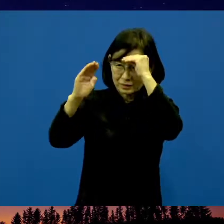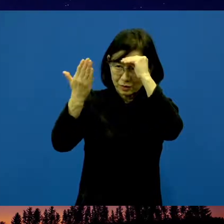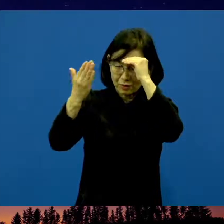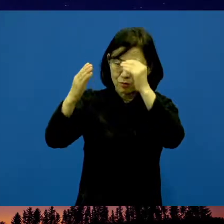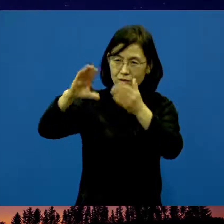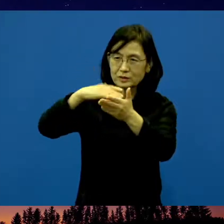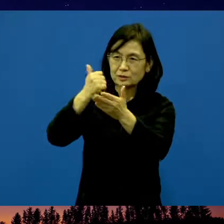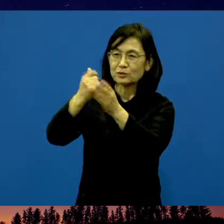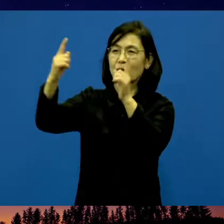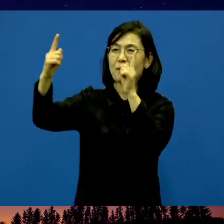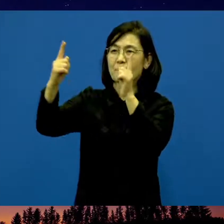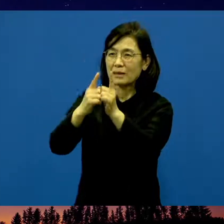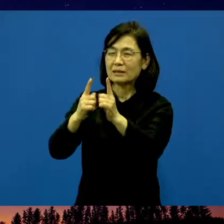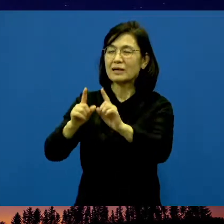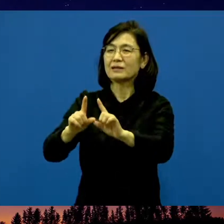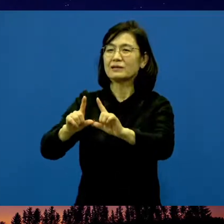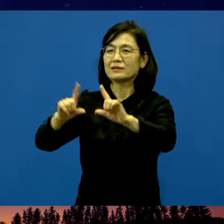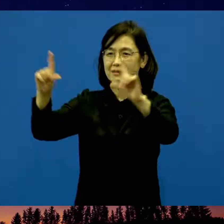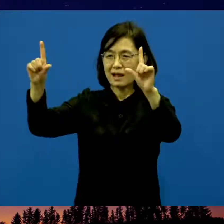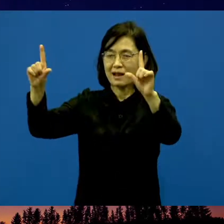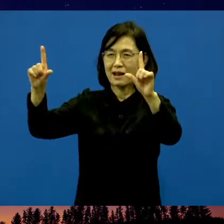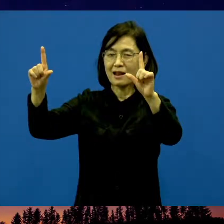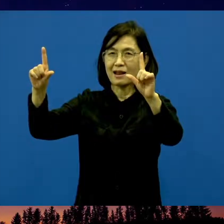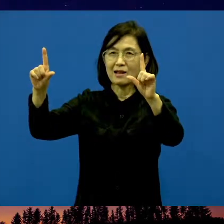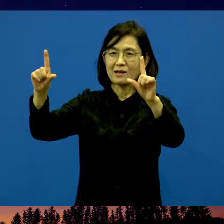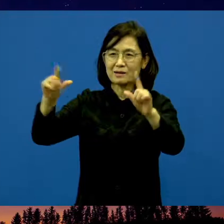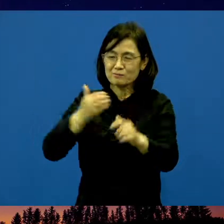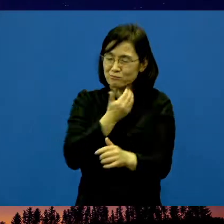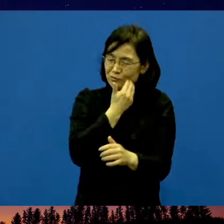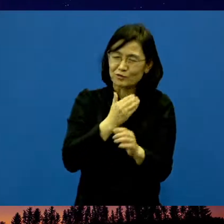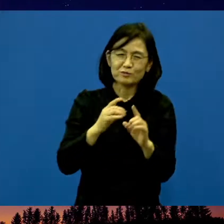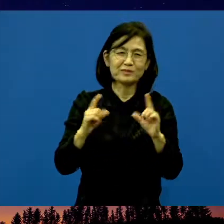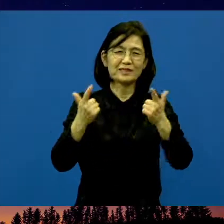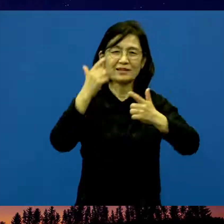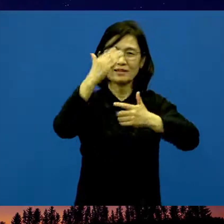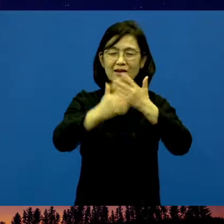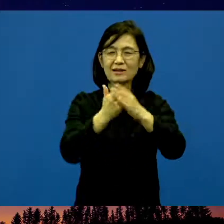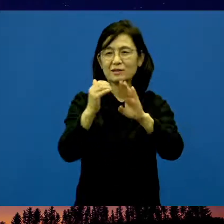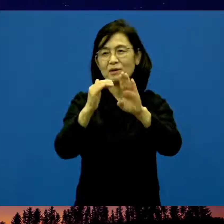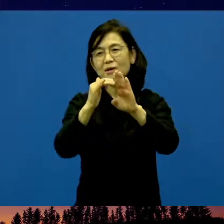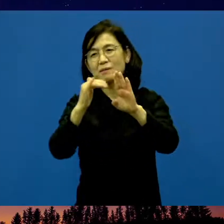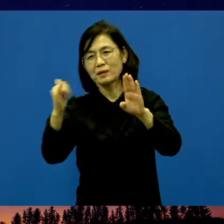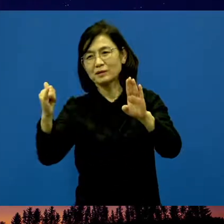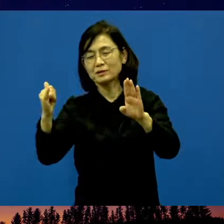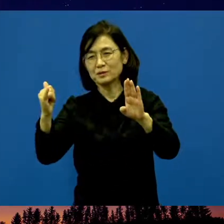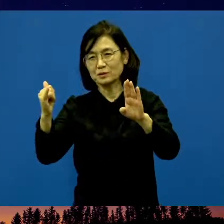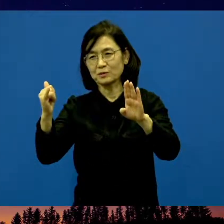그날, 마지막 날 주님 앞에 설 때 우리가 부끄럽지 않는 하나님의 백성으로